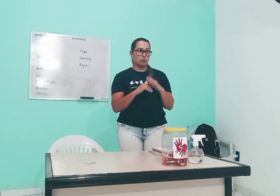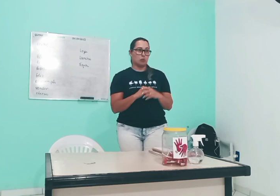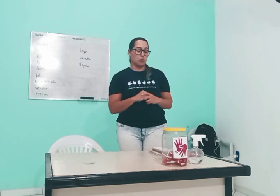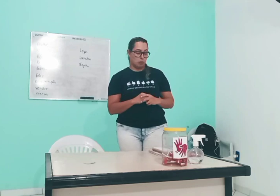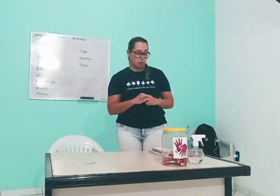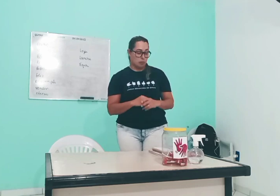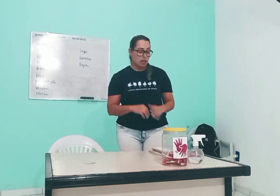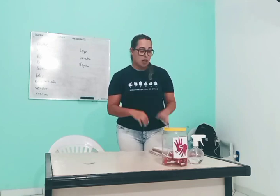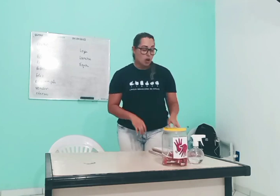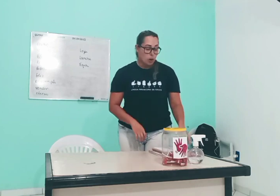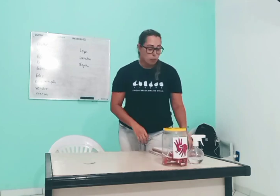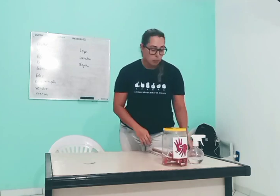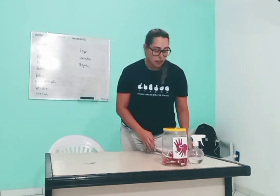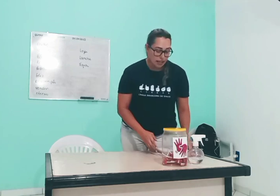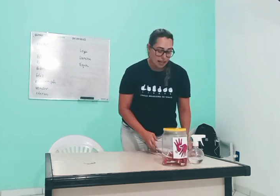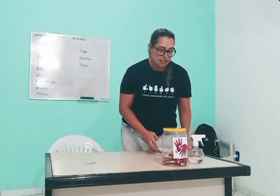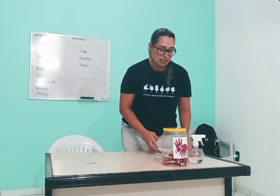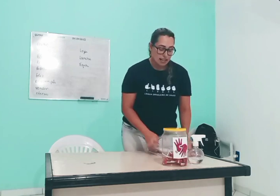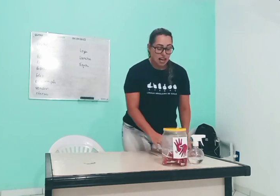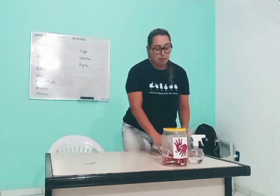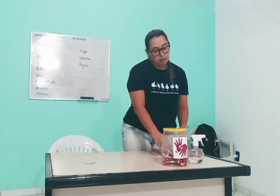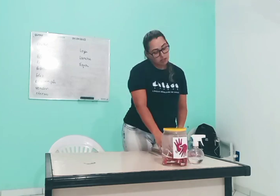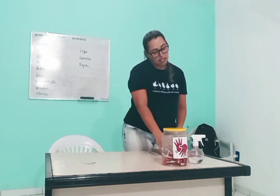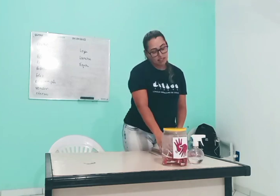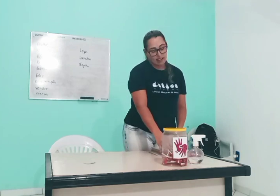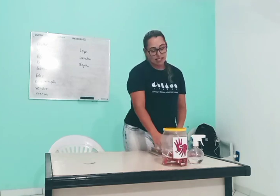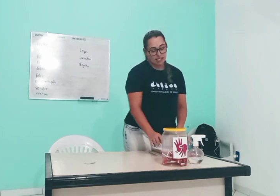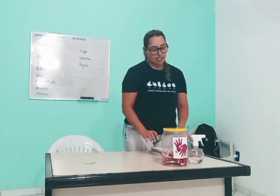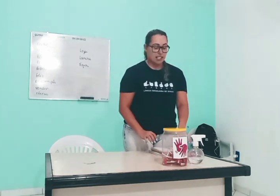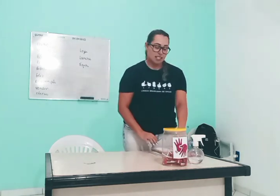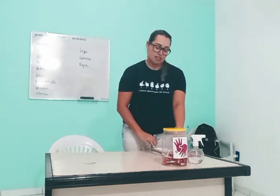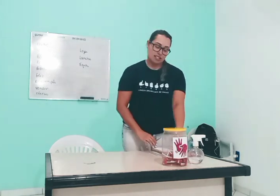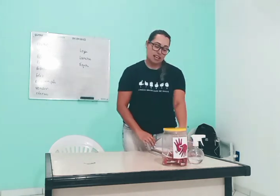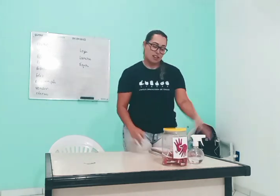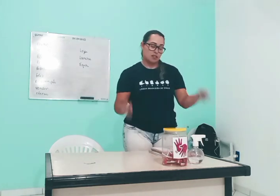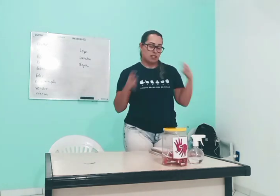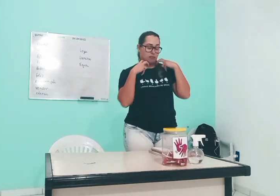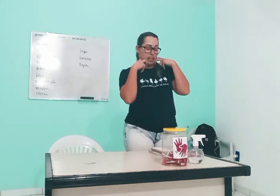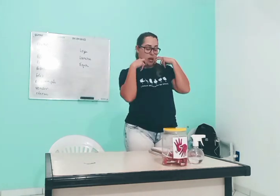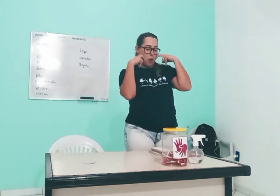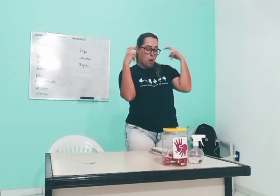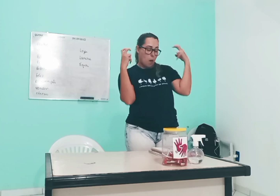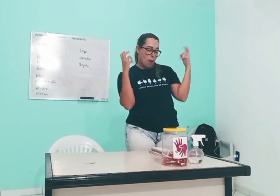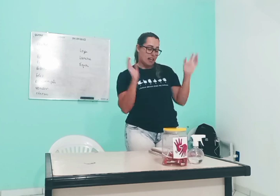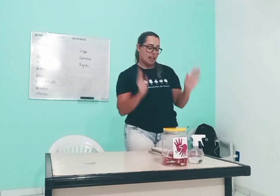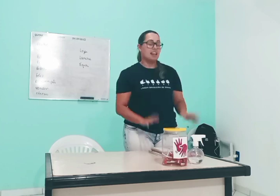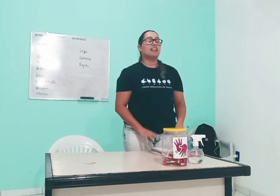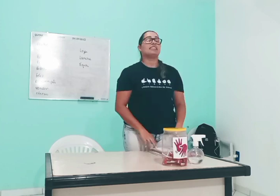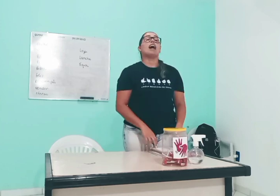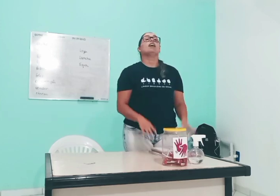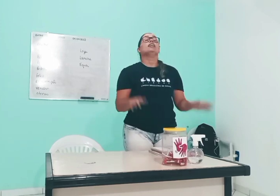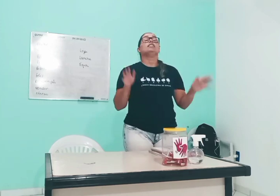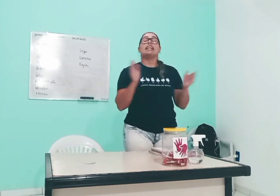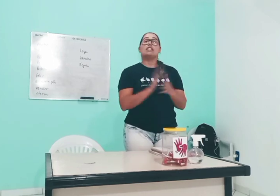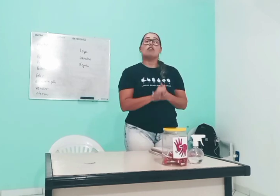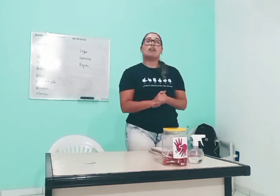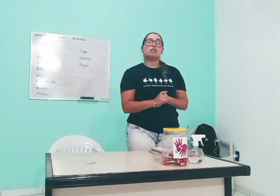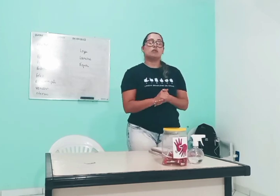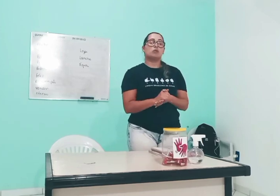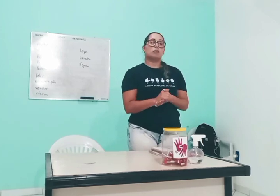mandar lá no grupo. Por que assim, mas por que você faz isso, né? Você tem vergonha. Tá. Gente, eu faço